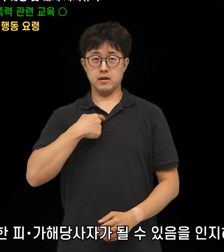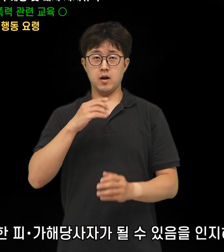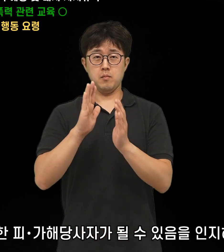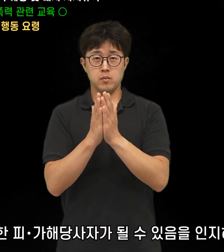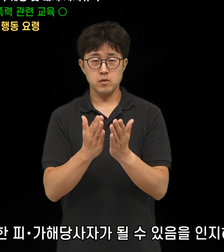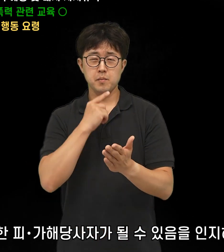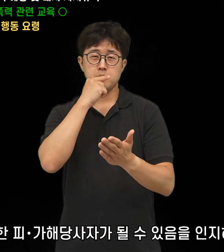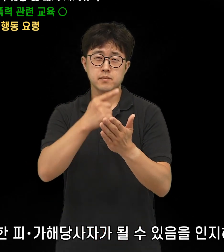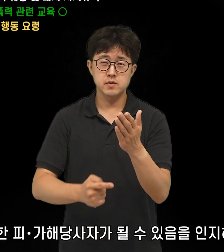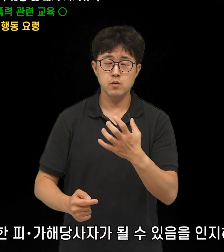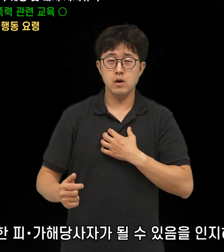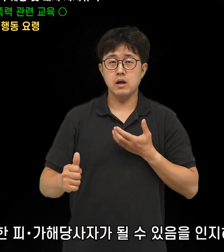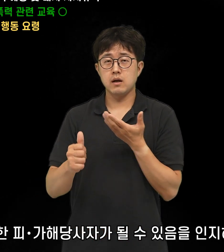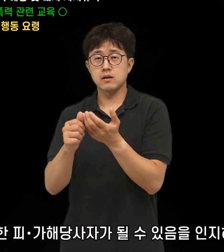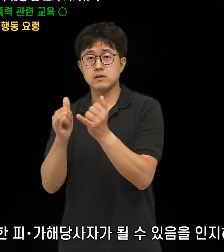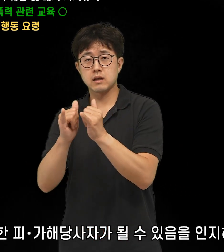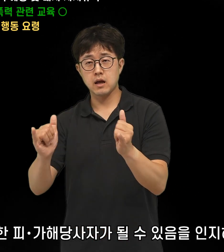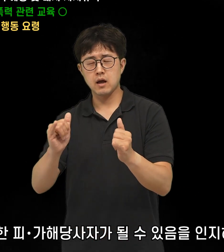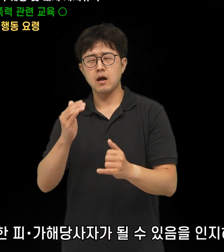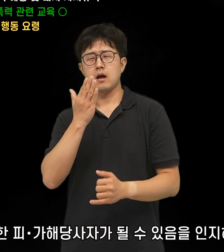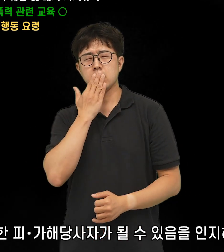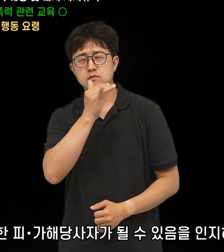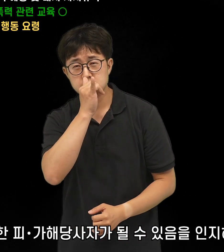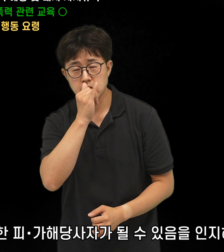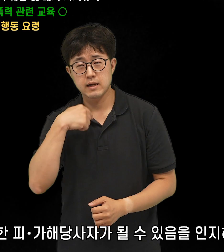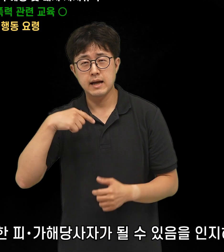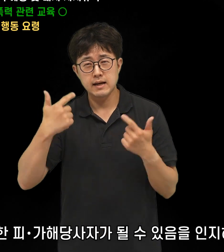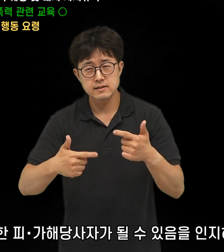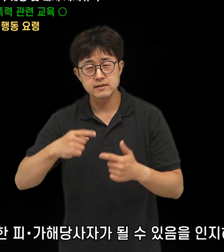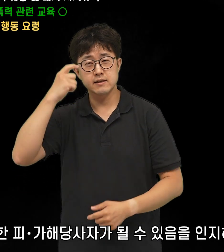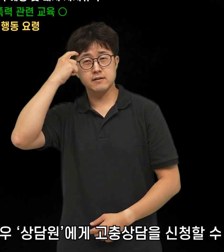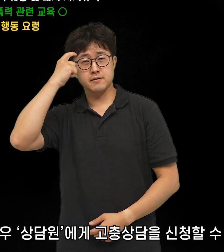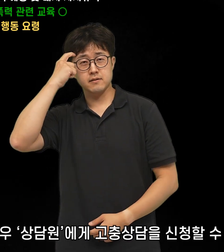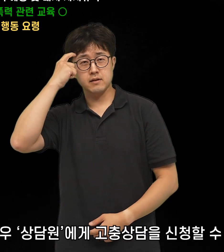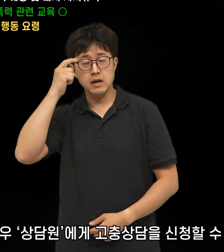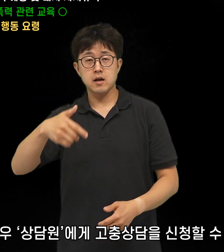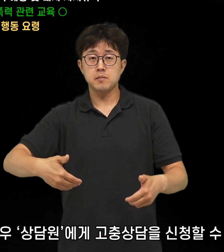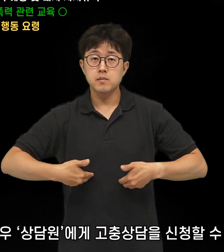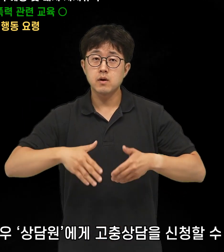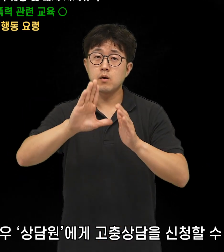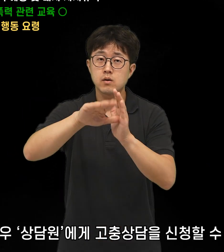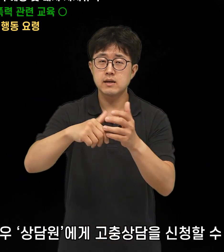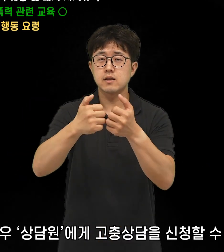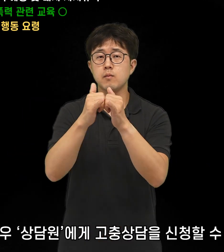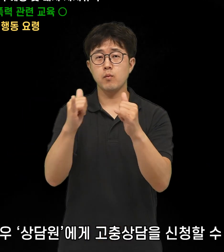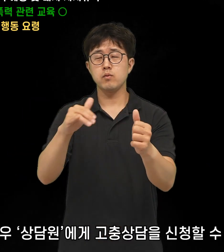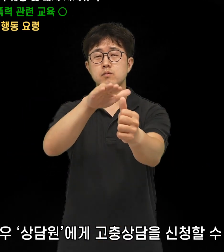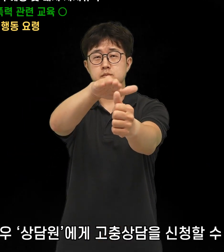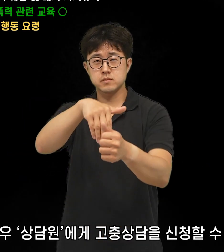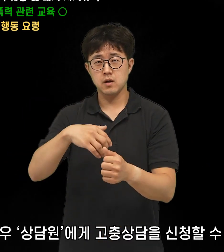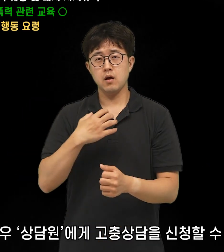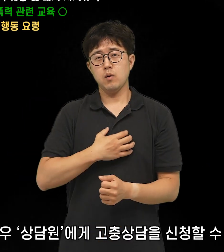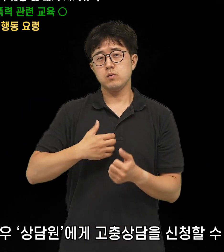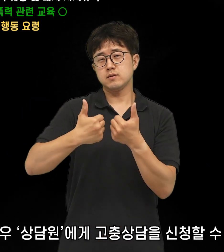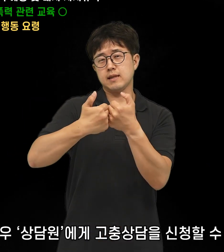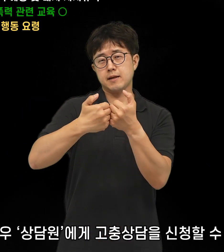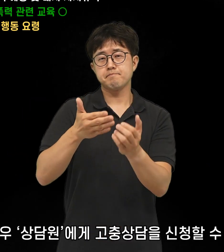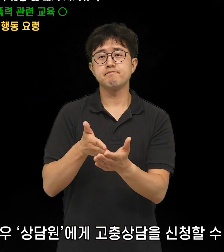피가의 당사자가 될 수 있음을 인지하고 필요할 경우 상담원에게 고충 상담을 신청할